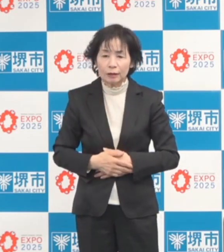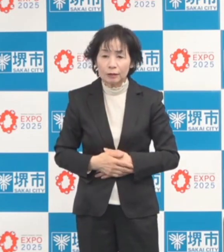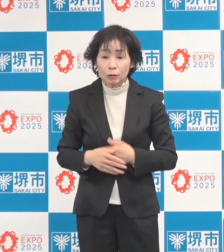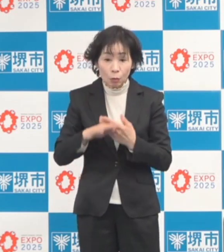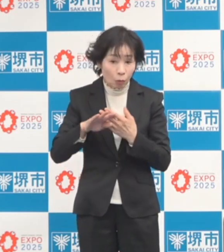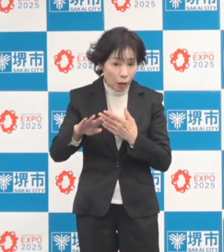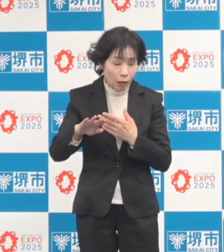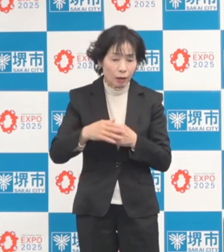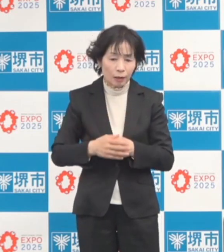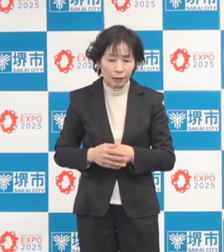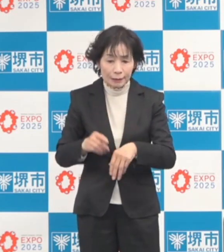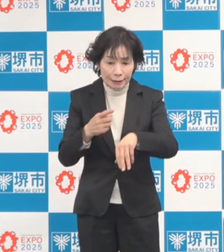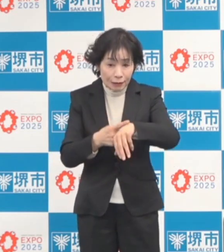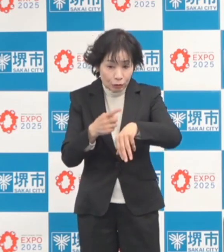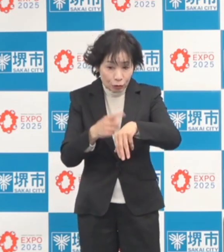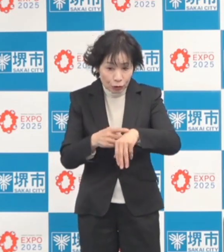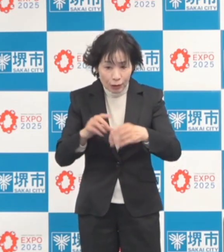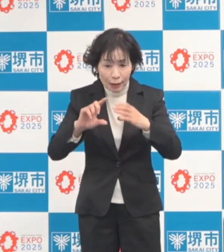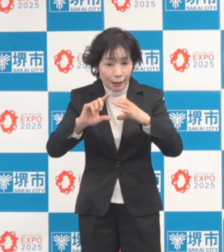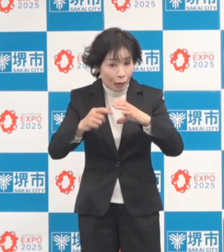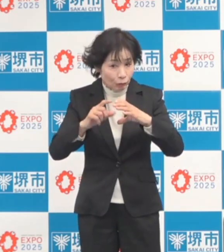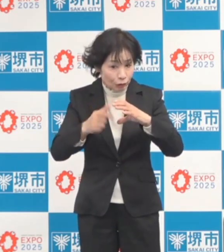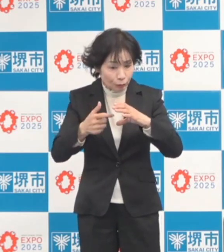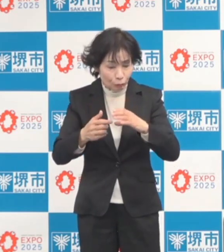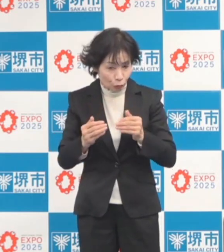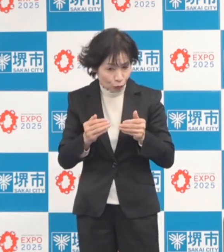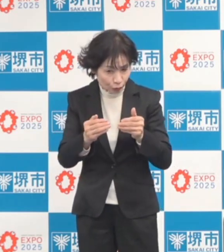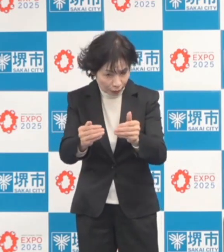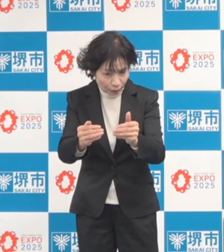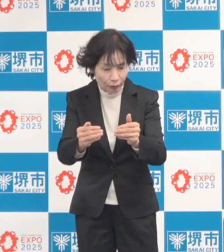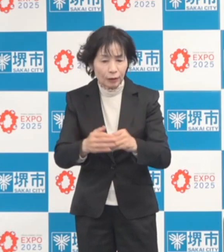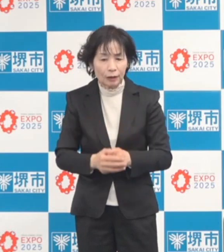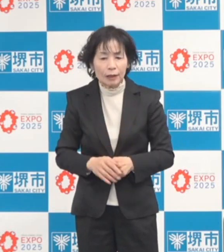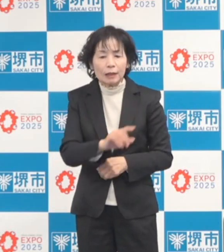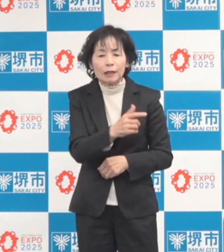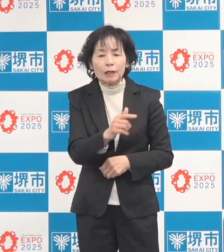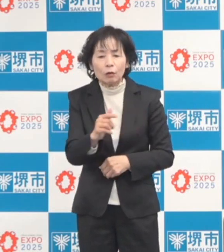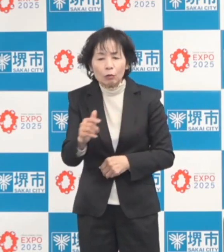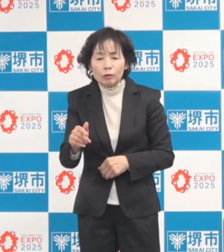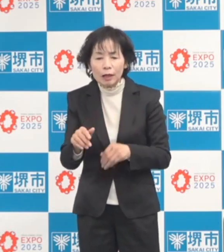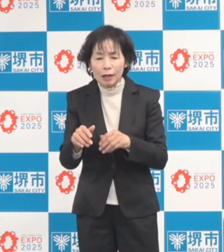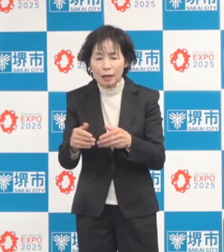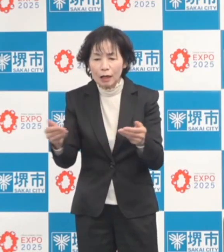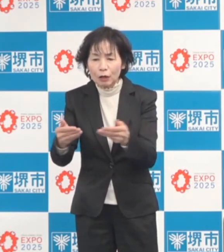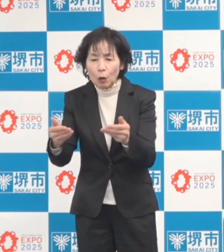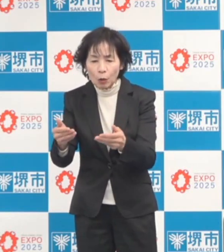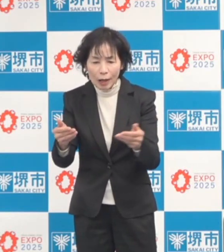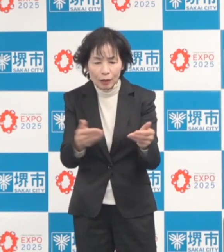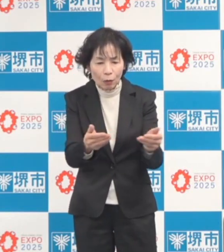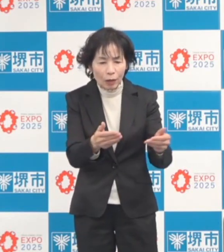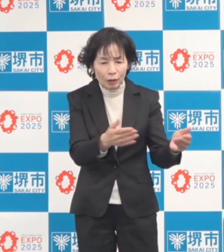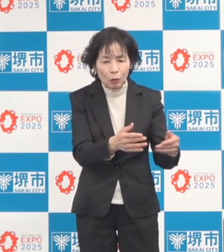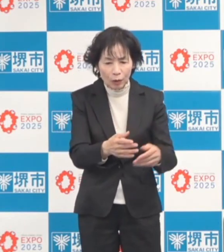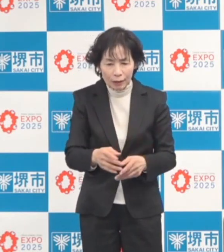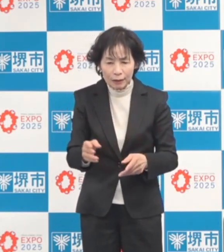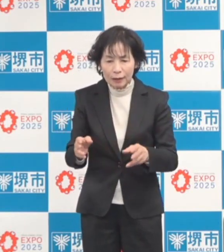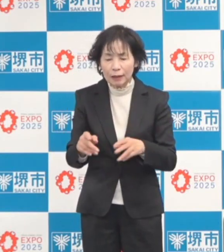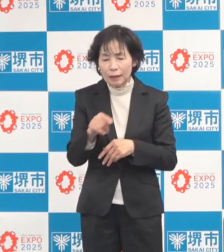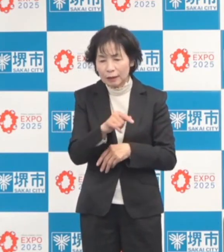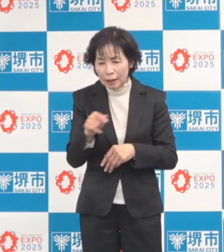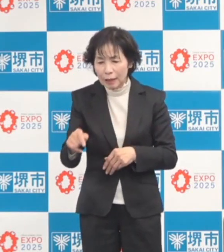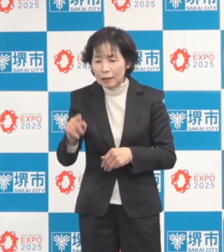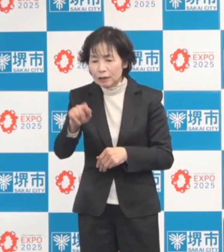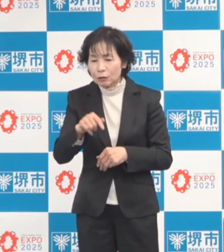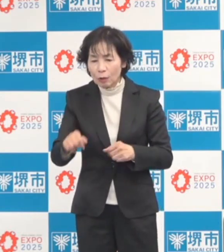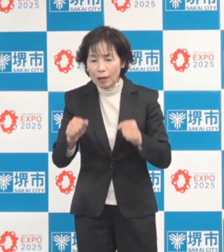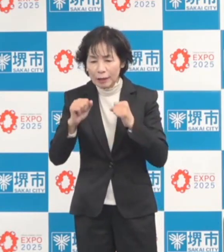この間技術革新もだいぶ進んで、いろんな業界で人が今までやってたものを